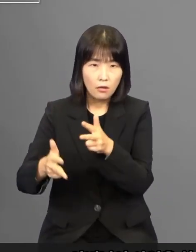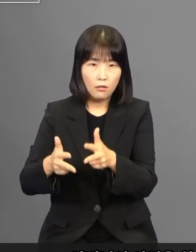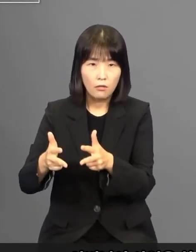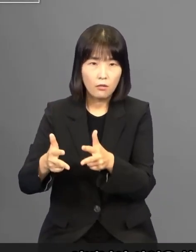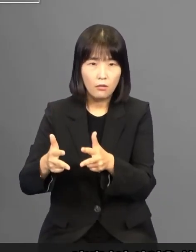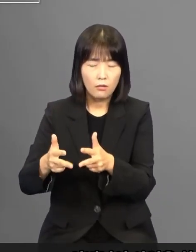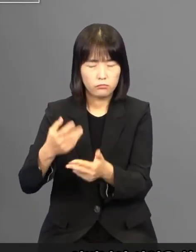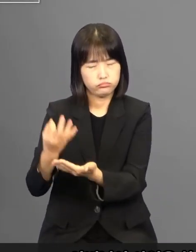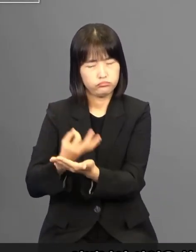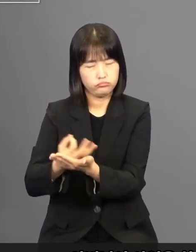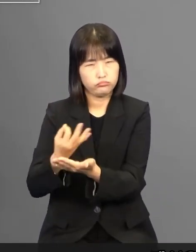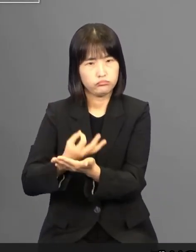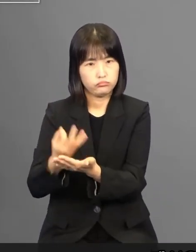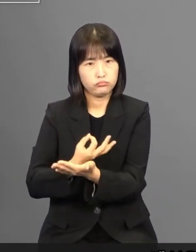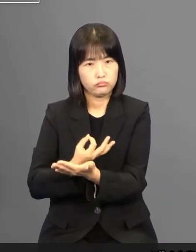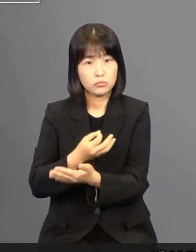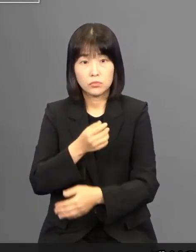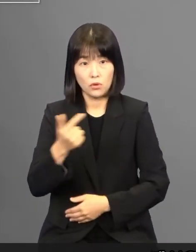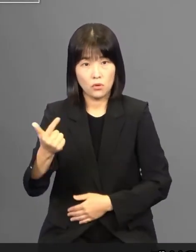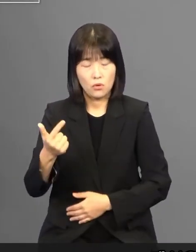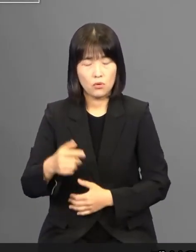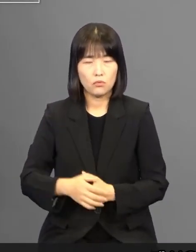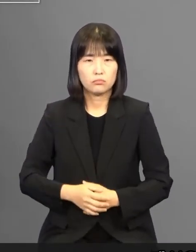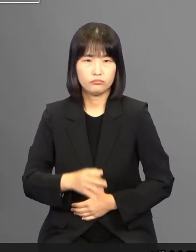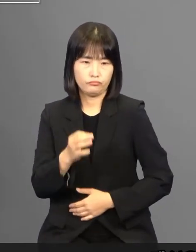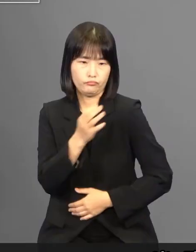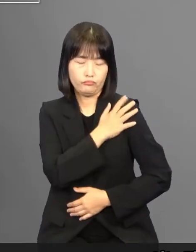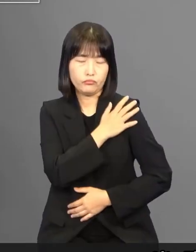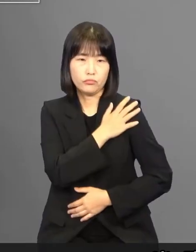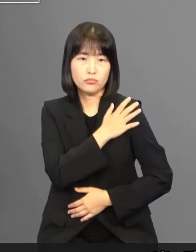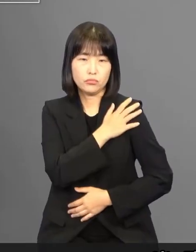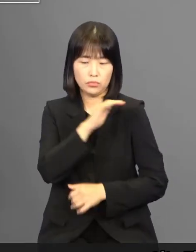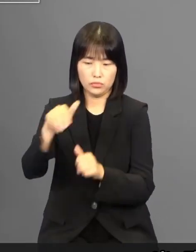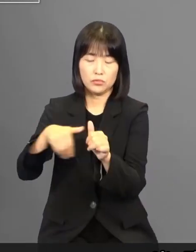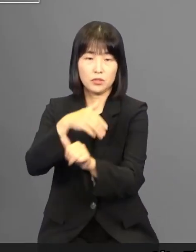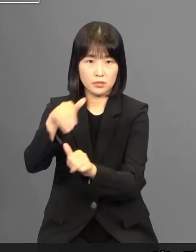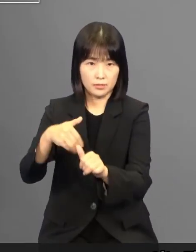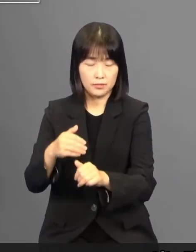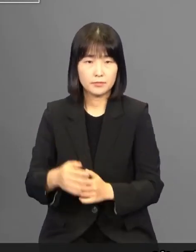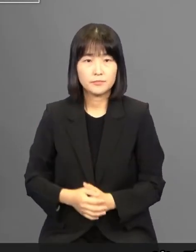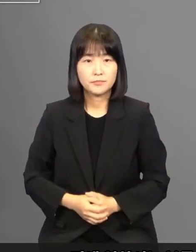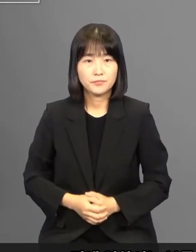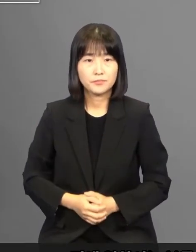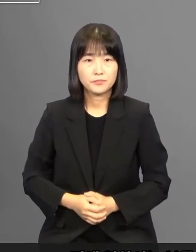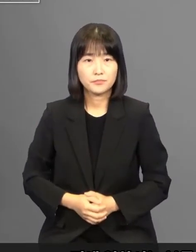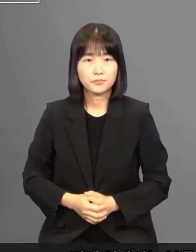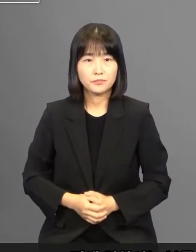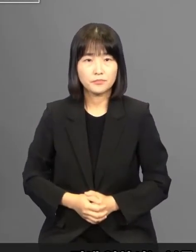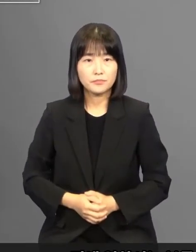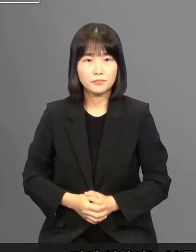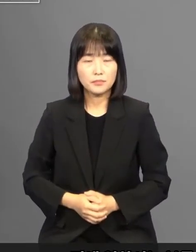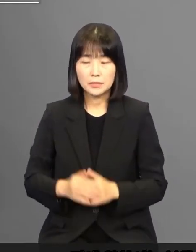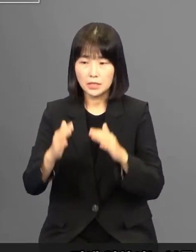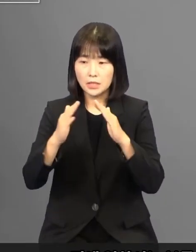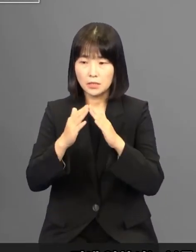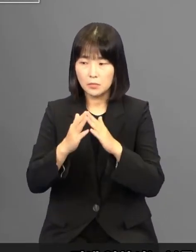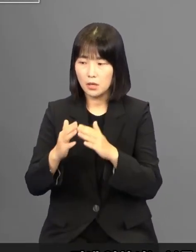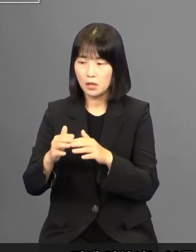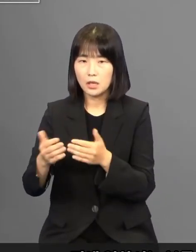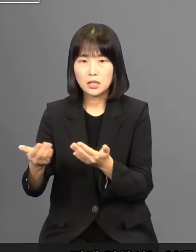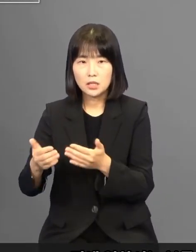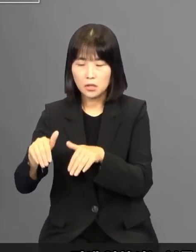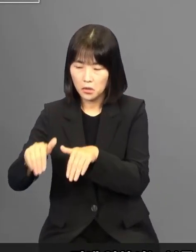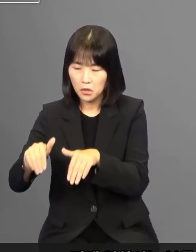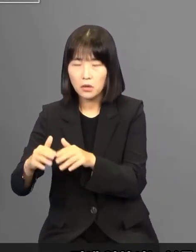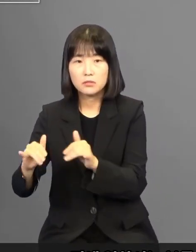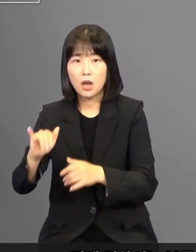꽤 잘 되셨다고 합니다. 꽤 부유하게 잘하셨어요. 어느 정도 부유하셨냐면 집에 일하시는 분들이 와 계셔서